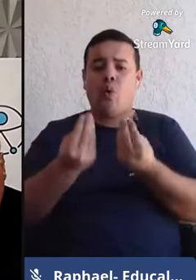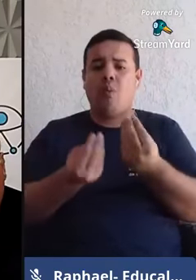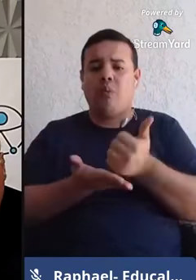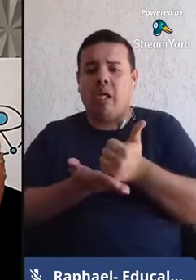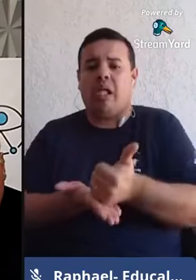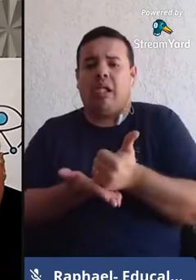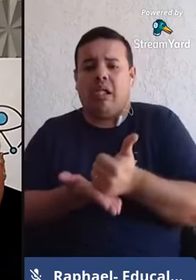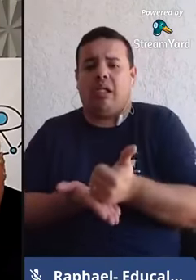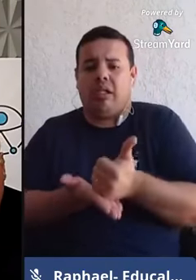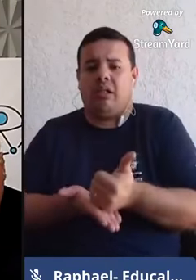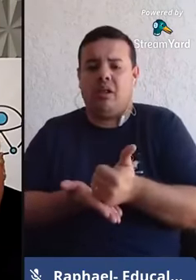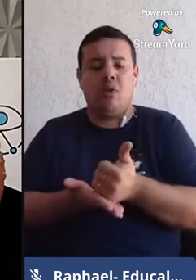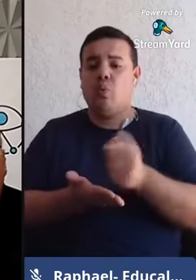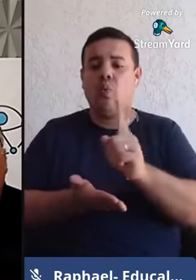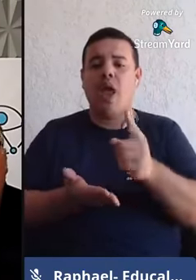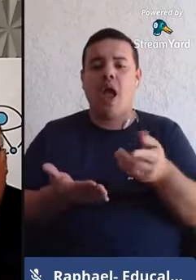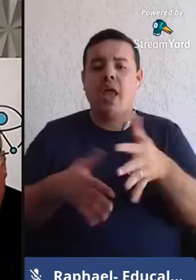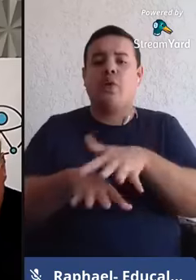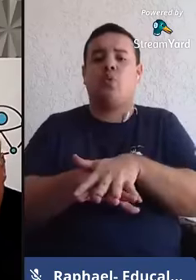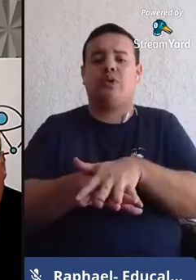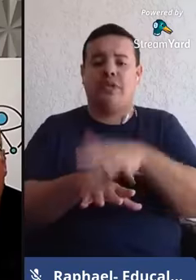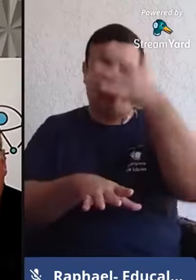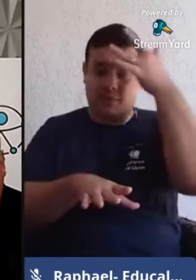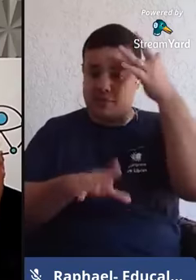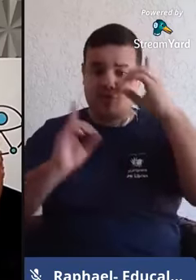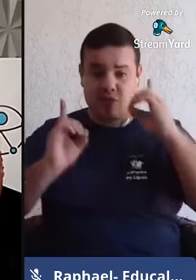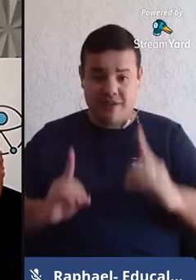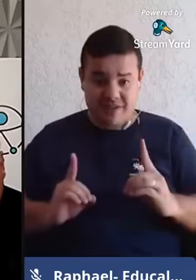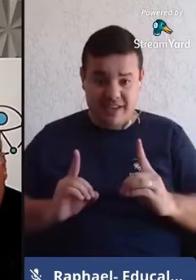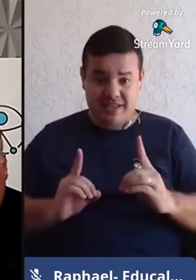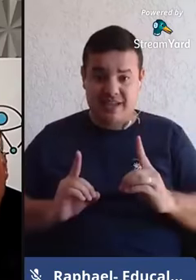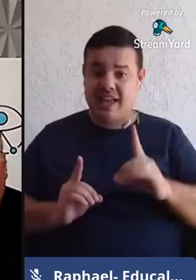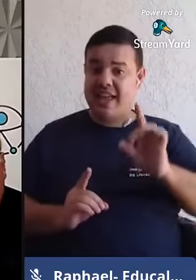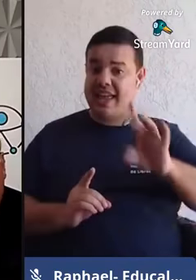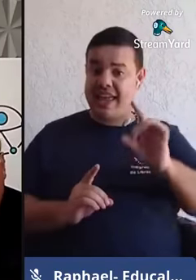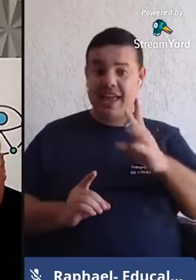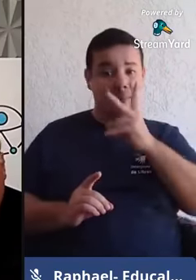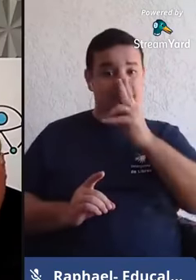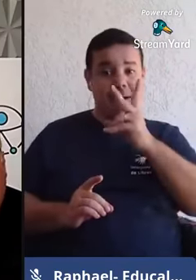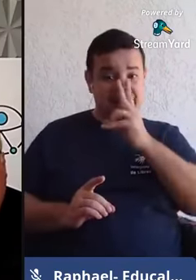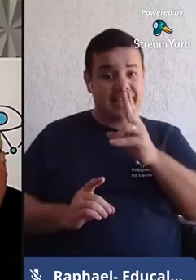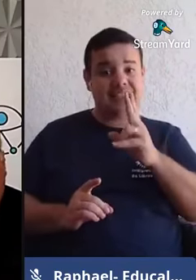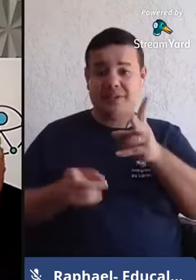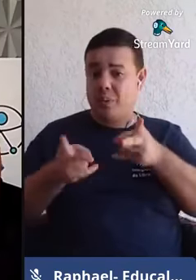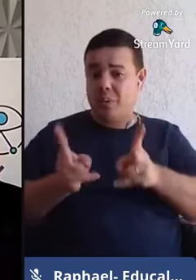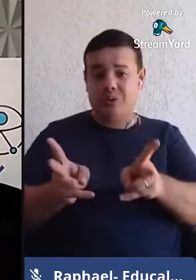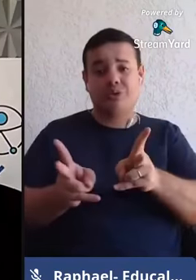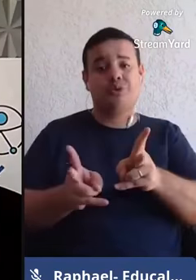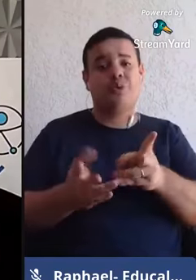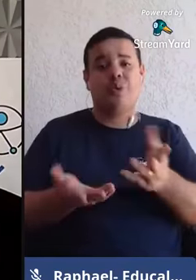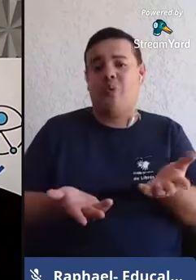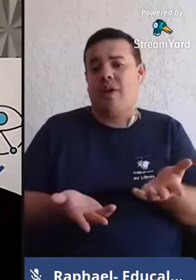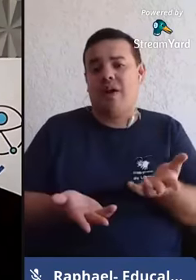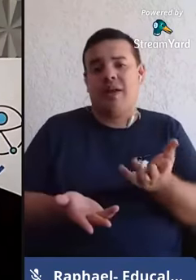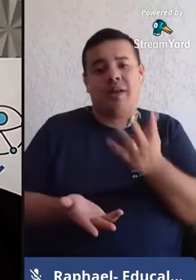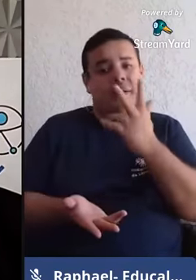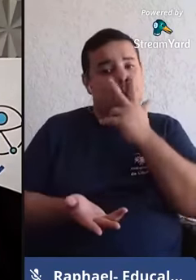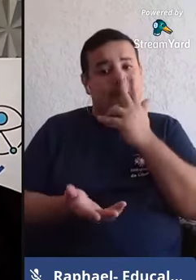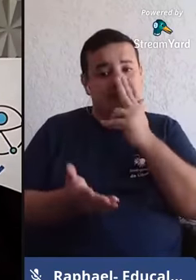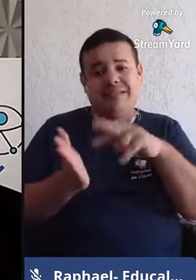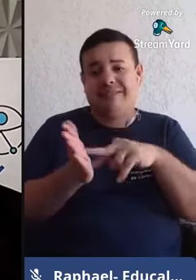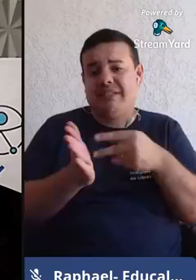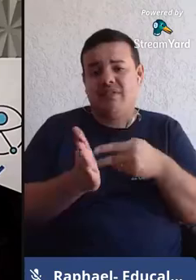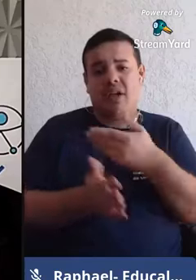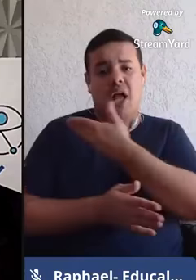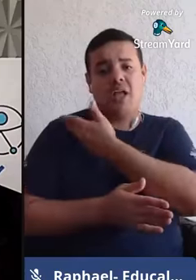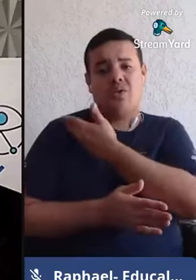não é pela inclusão da pessoa com deficiência, é meio que continua no sentido da exclusão,